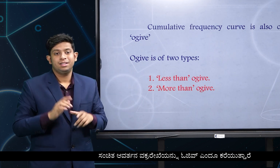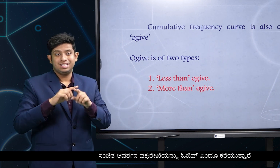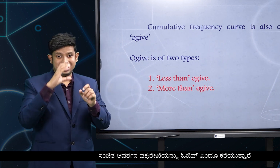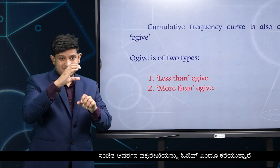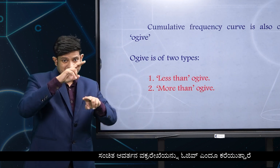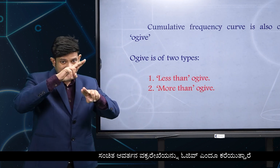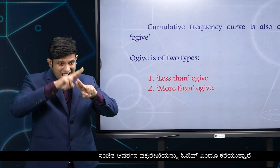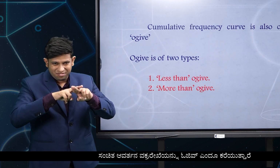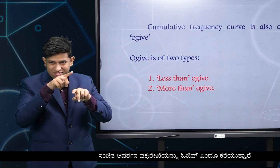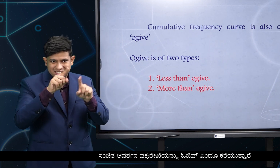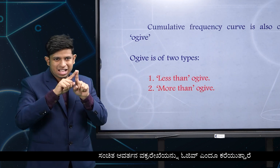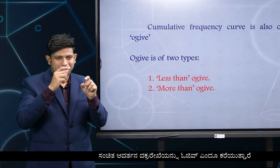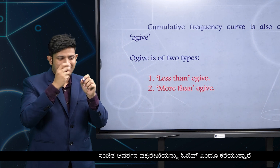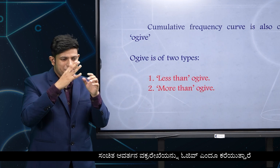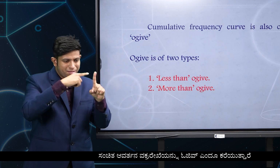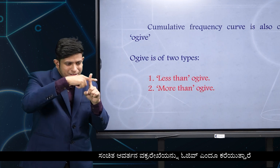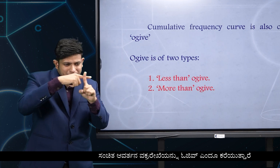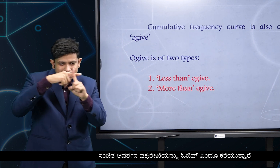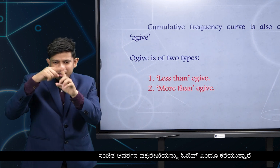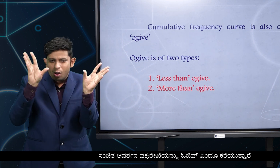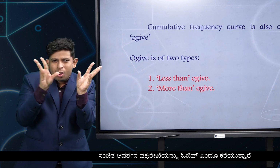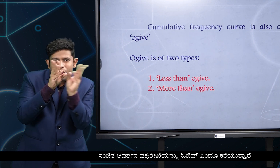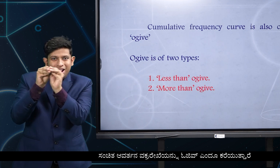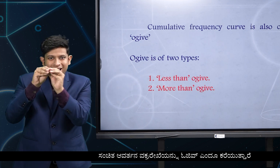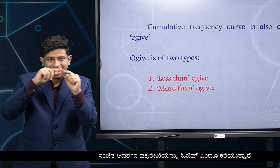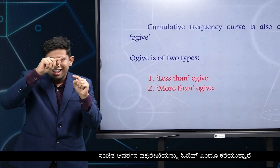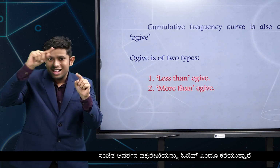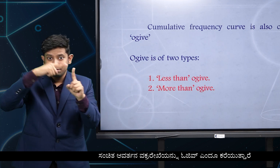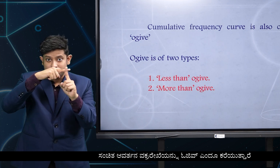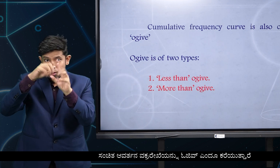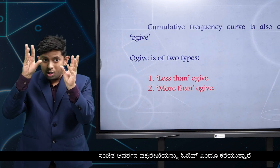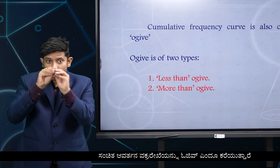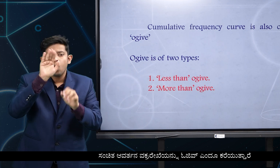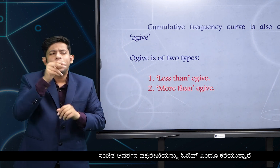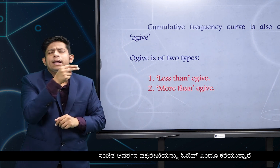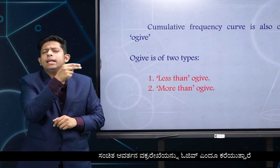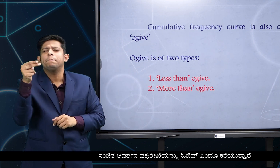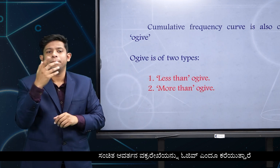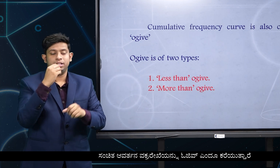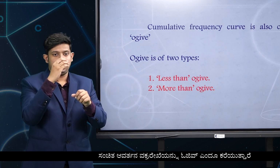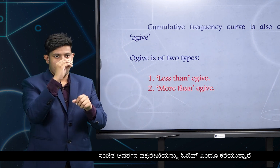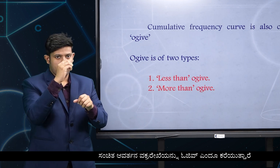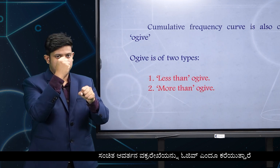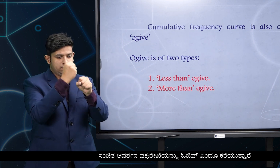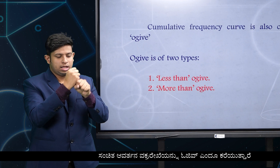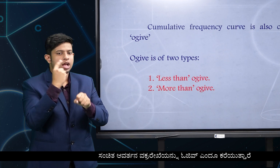ಆದರೆ ಮಿತಿಗಳೊಂದಿಗೆ ಅಲ್ಲ. ಸಂಚಿತ ಆವರ್ತನ ವಕ್ರರೇಖೆಯನ್ನು ಓಜಿವ್ ಎಂದು ಕರೆಯುತ್ತಾರೆ.